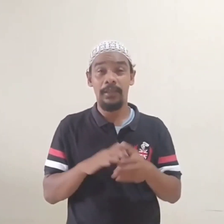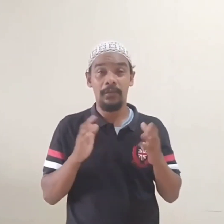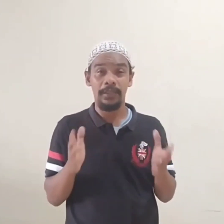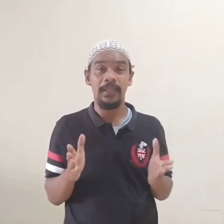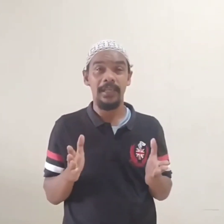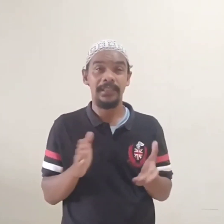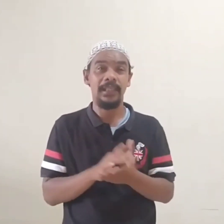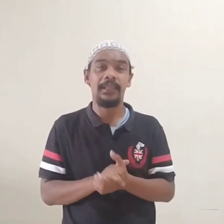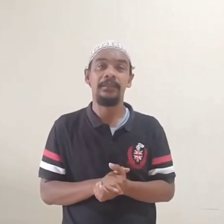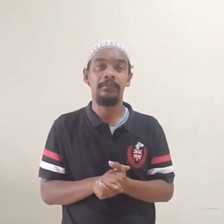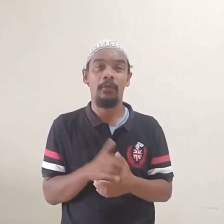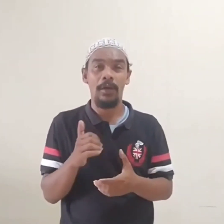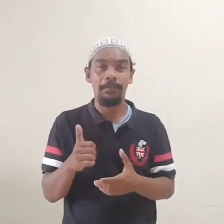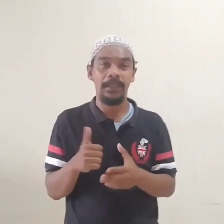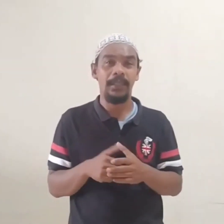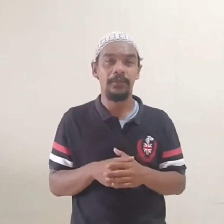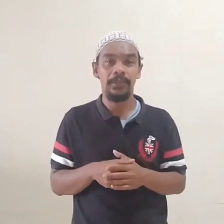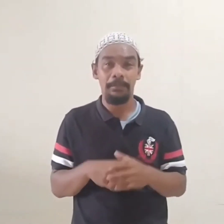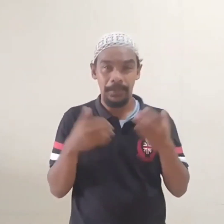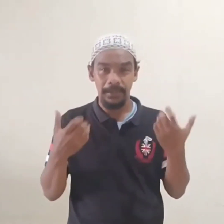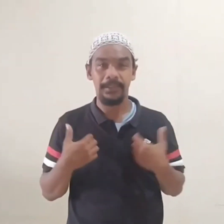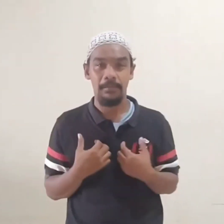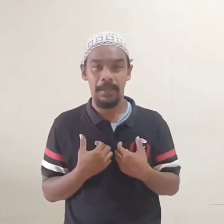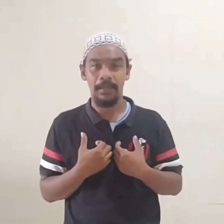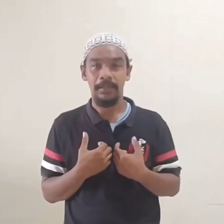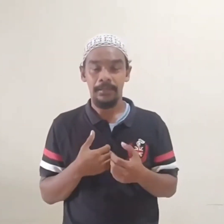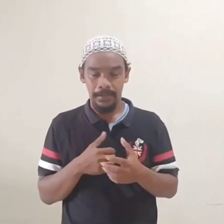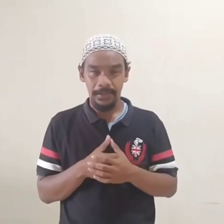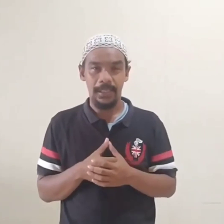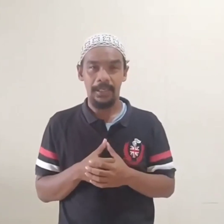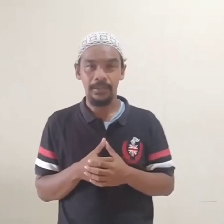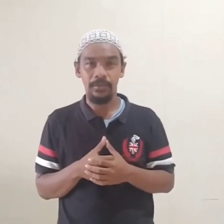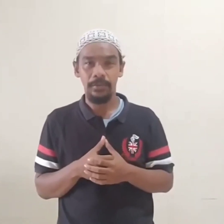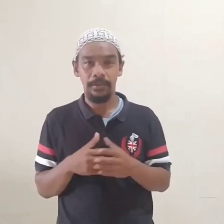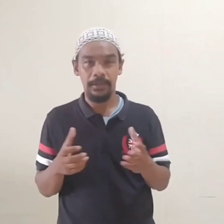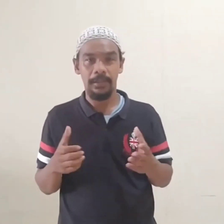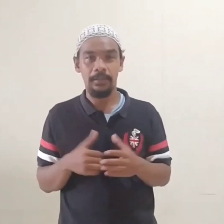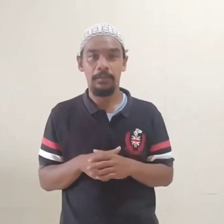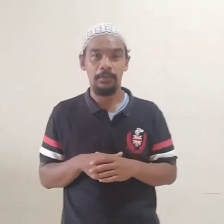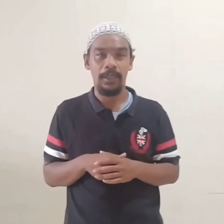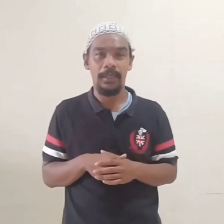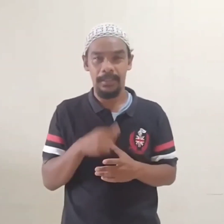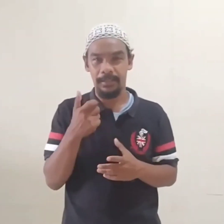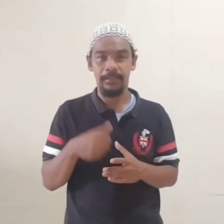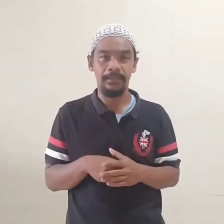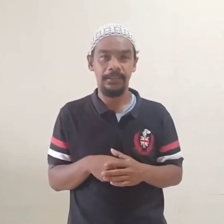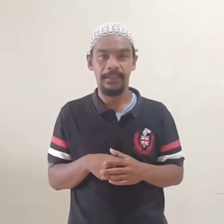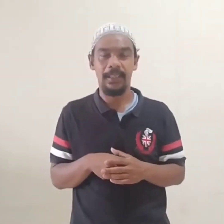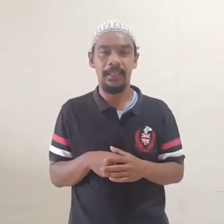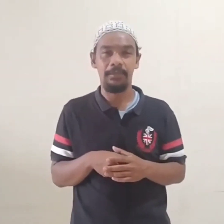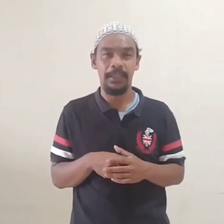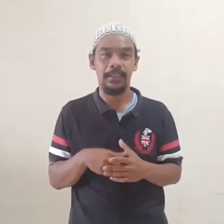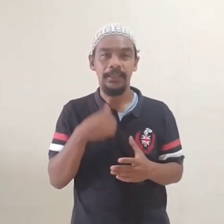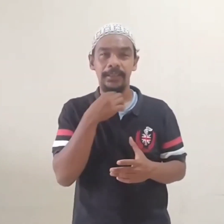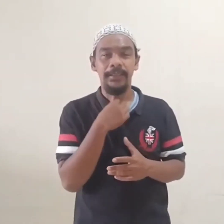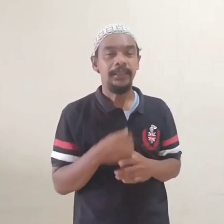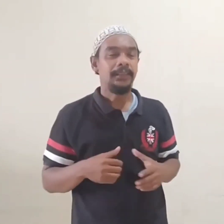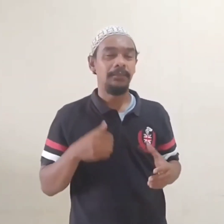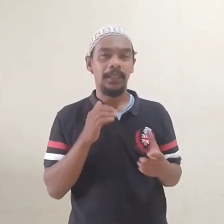yang kurang jelas, silakan Wapri atau Japri sama saya langsung ke nomor WA yang saya berikan. Terima